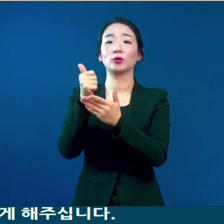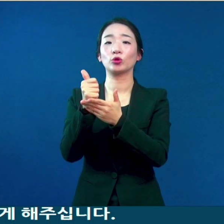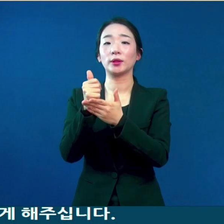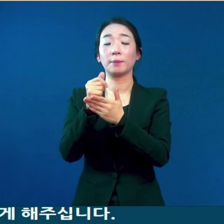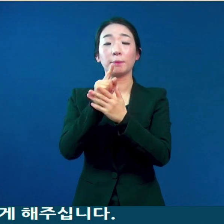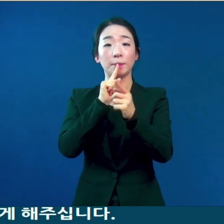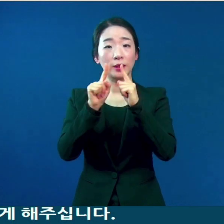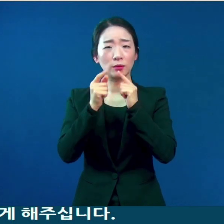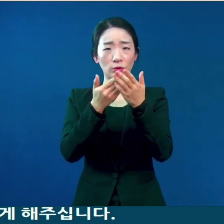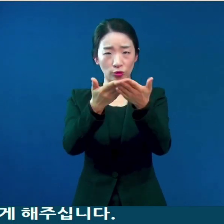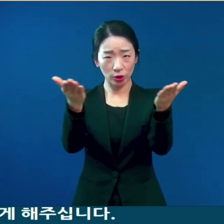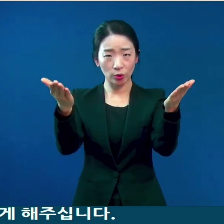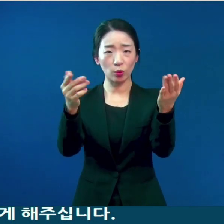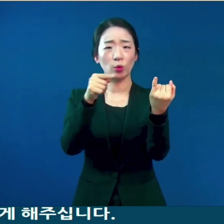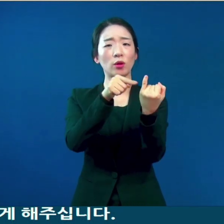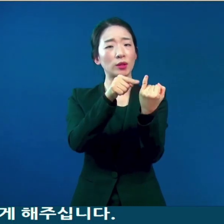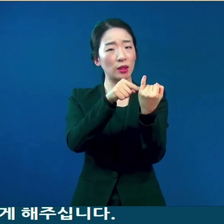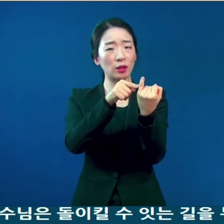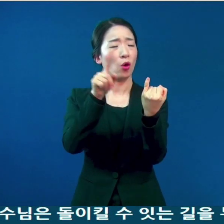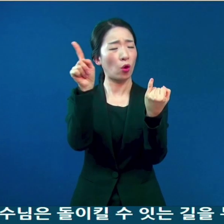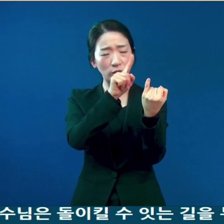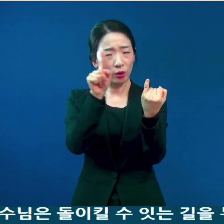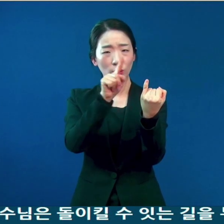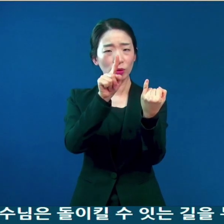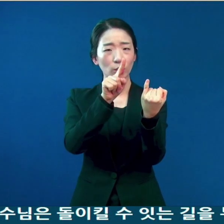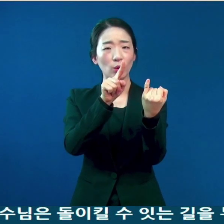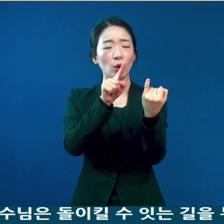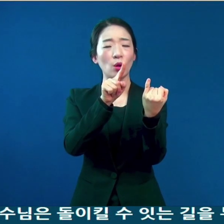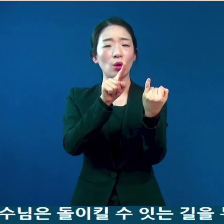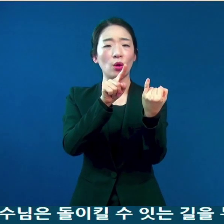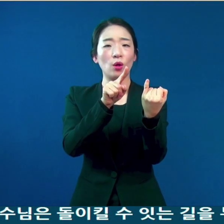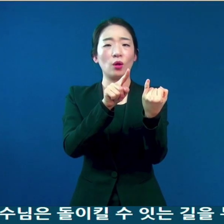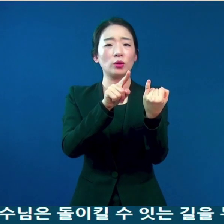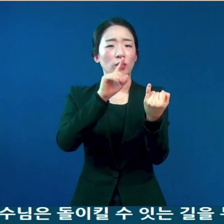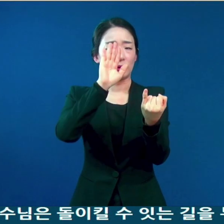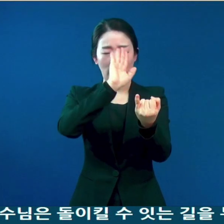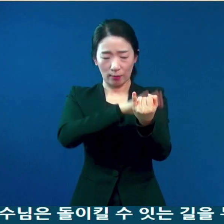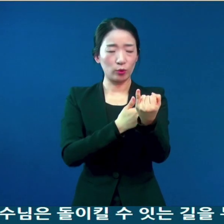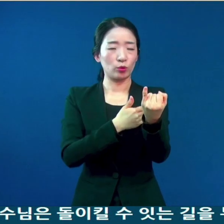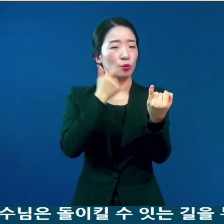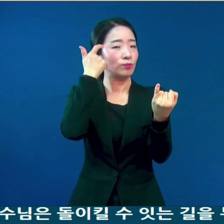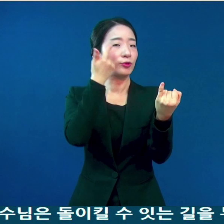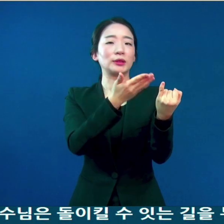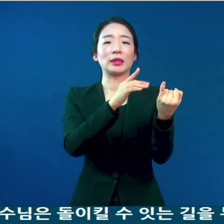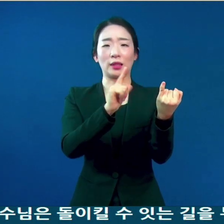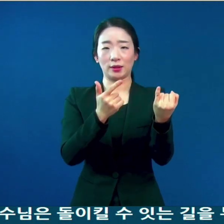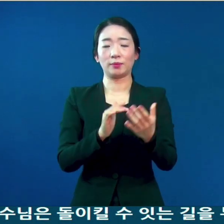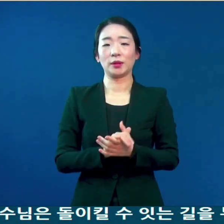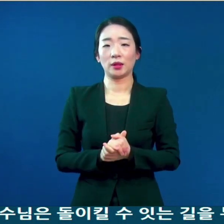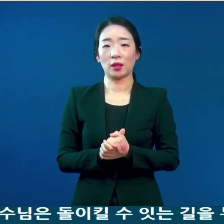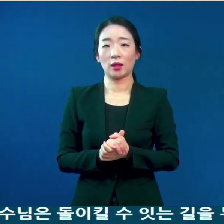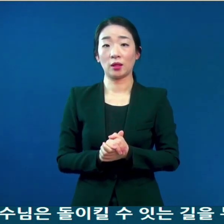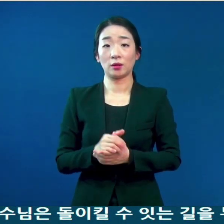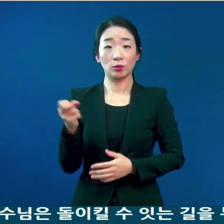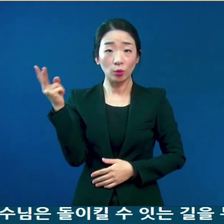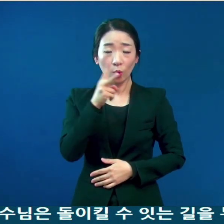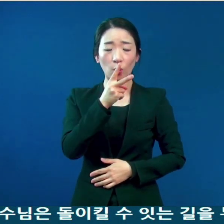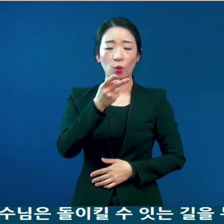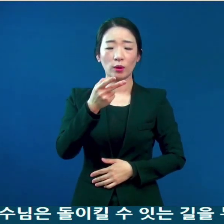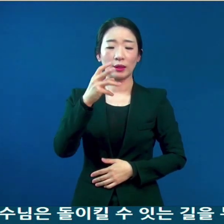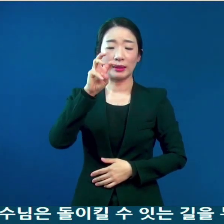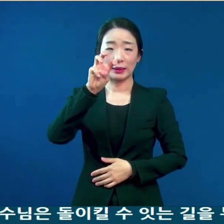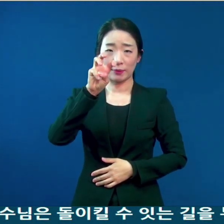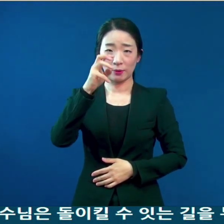어떠한 조건도 찾지 않고 있다는 사실이죠. 38년 된 병자를 예수님께서 고치실 때 그 병자에게도 어떤 조건도